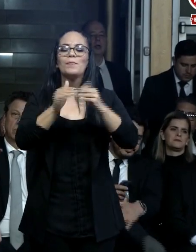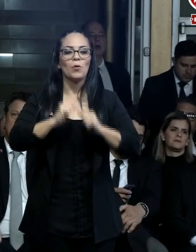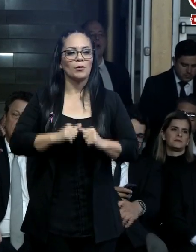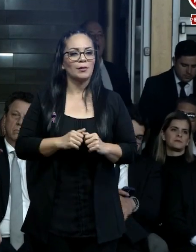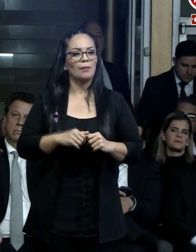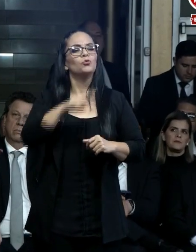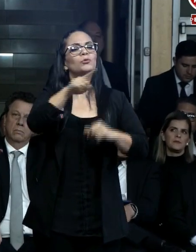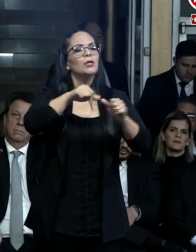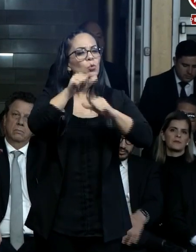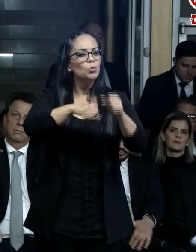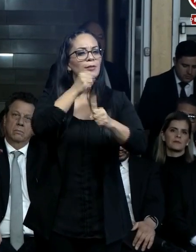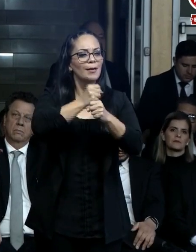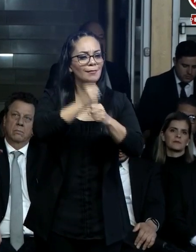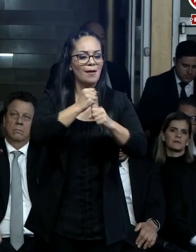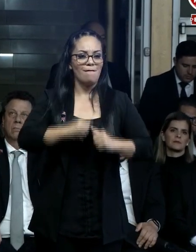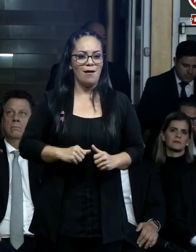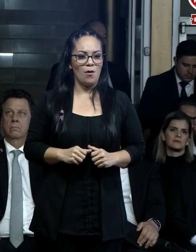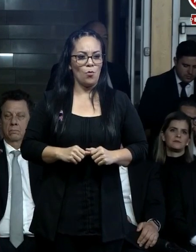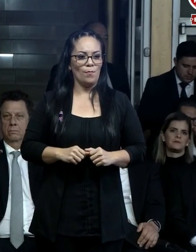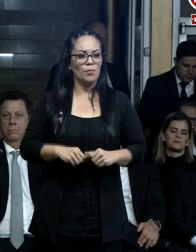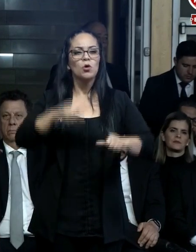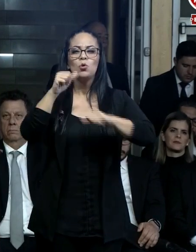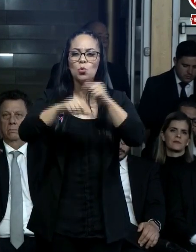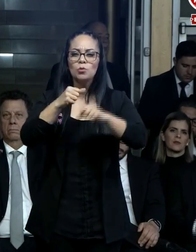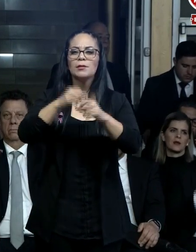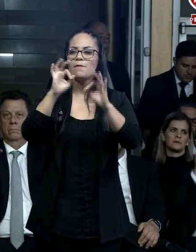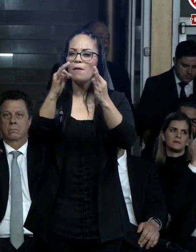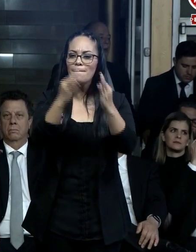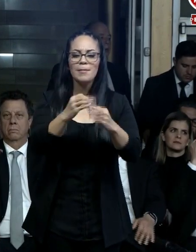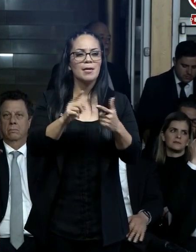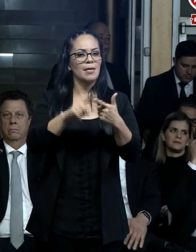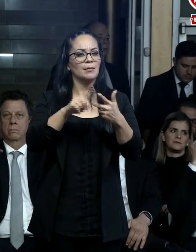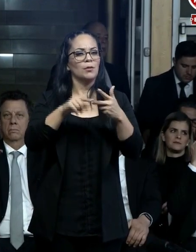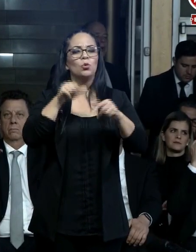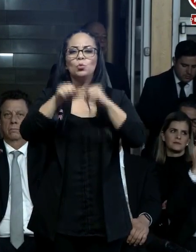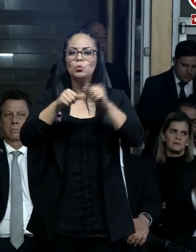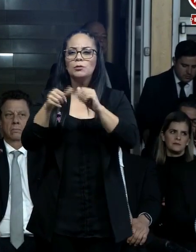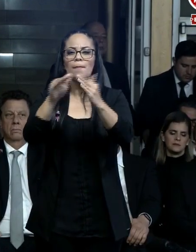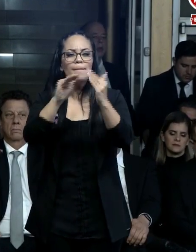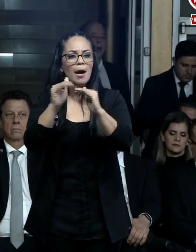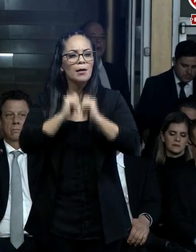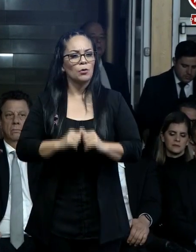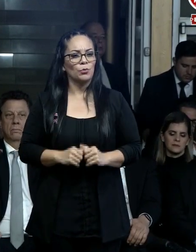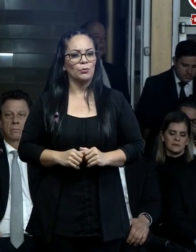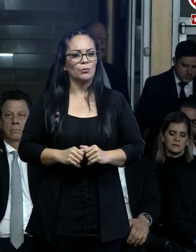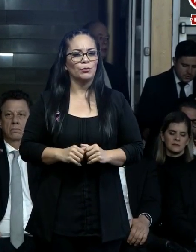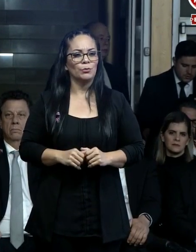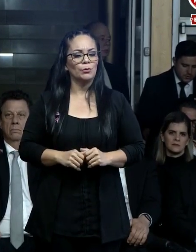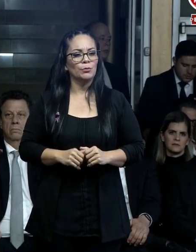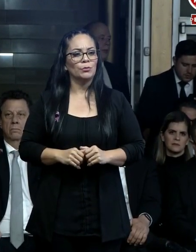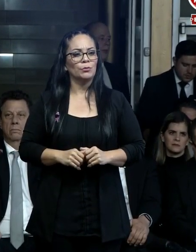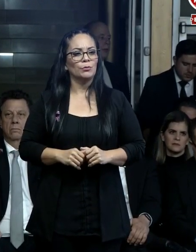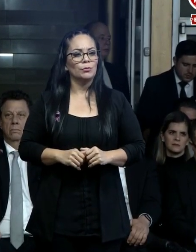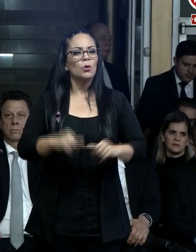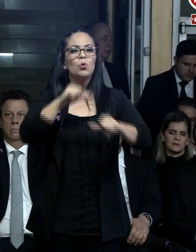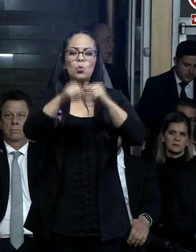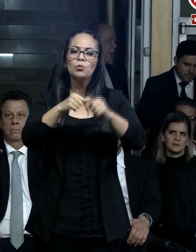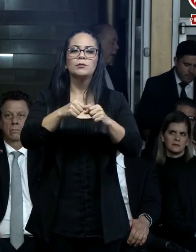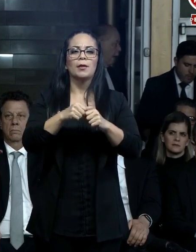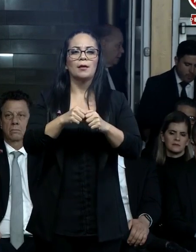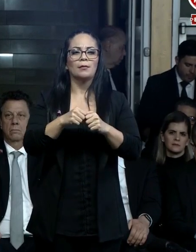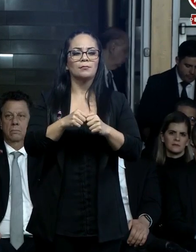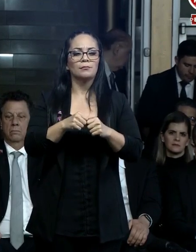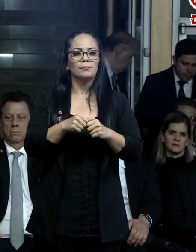Luchen en el trabajo, en nuestras familias, en sus barrios, en sus comunidades, en la noble labor de